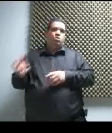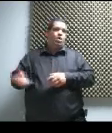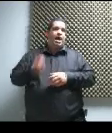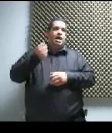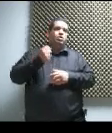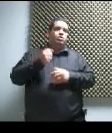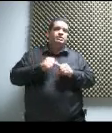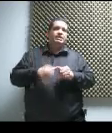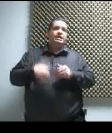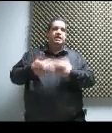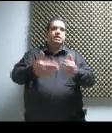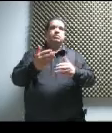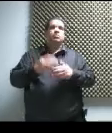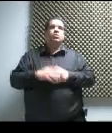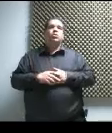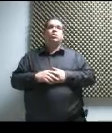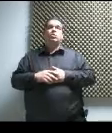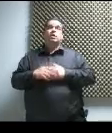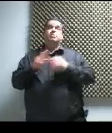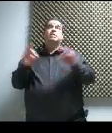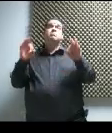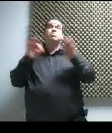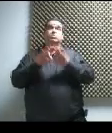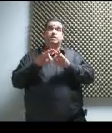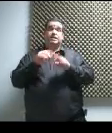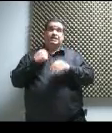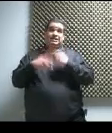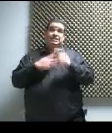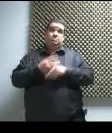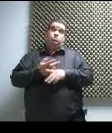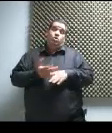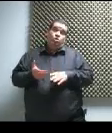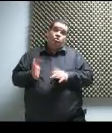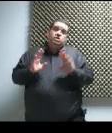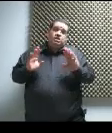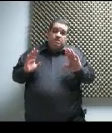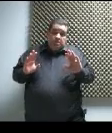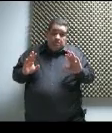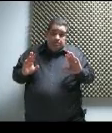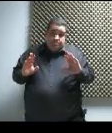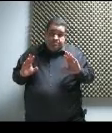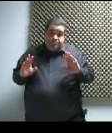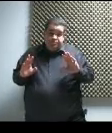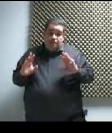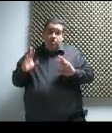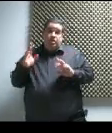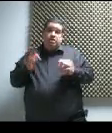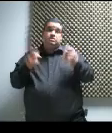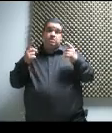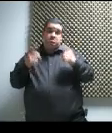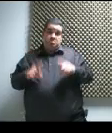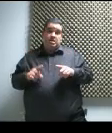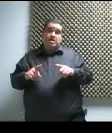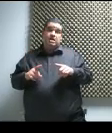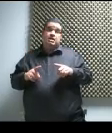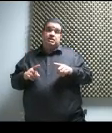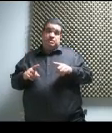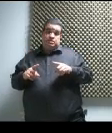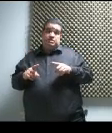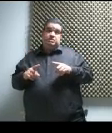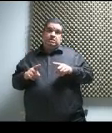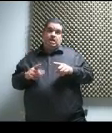seguir andando. Y es sumamente importante tener ese tipo de cosas. Ahora, cuando ocurre un evento grande, muchas